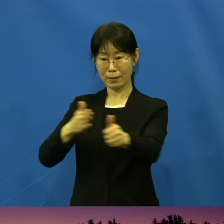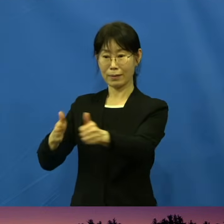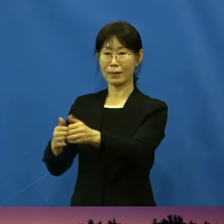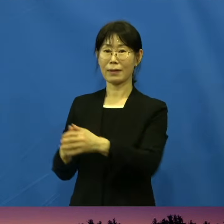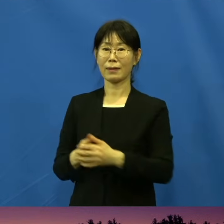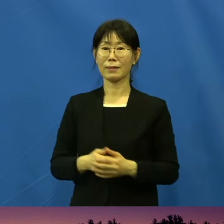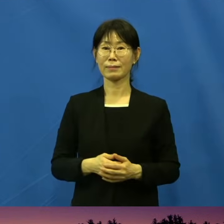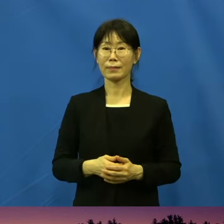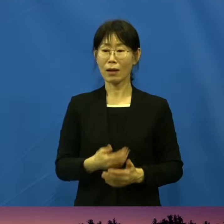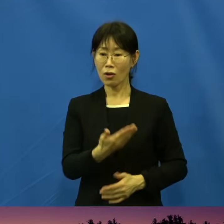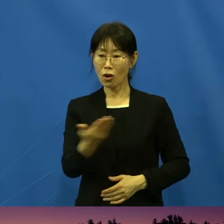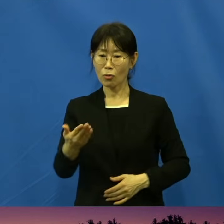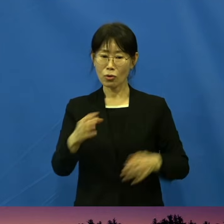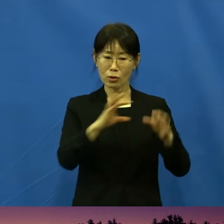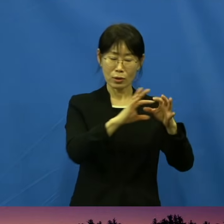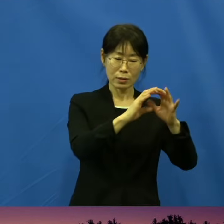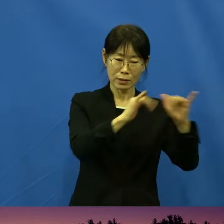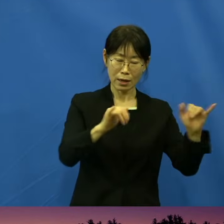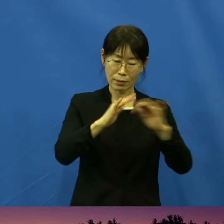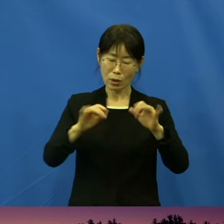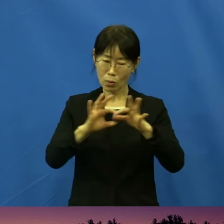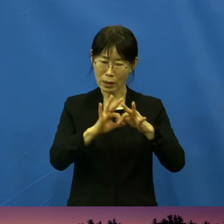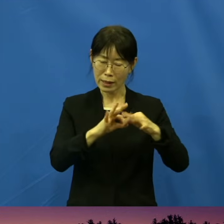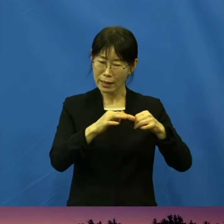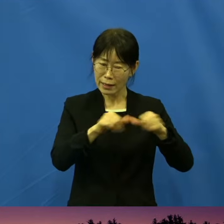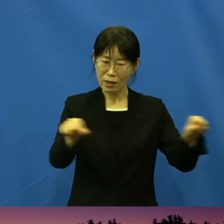거예요. 결코 관계가 충돌되지 않아요.